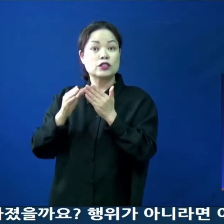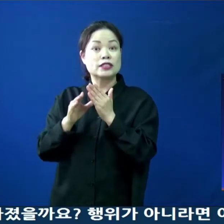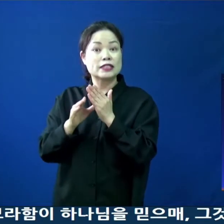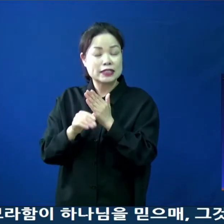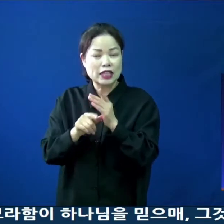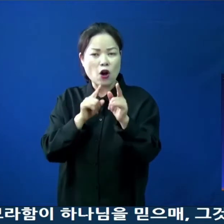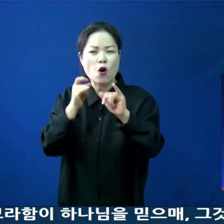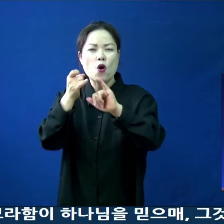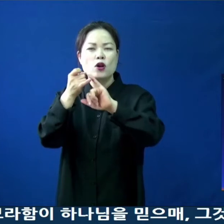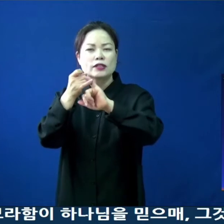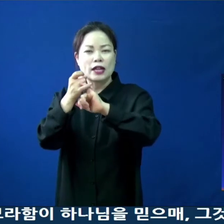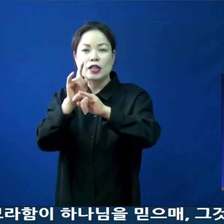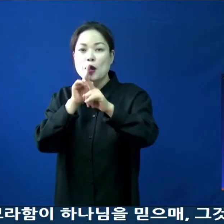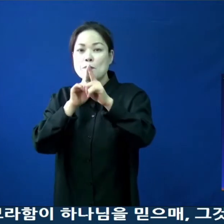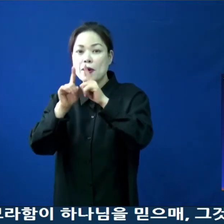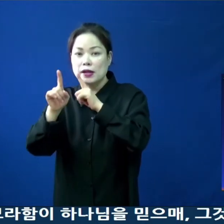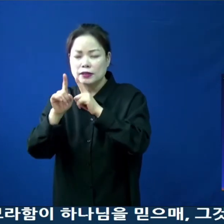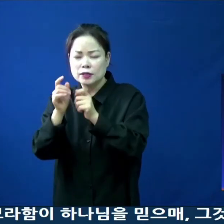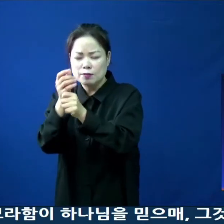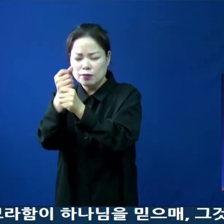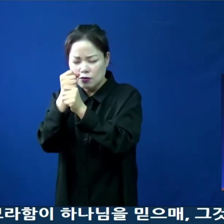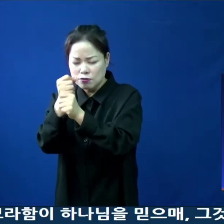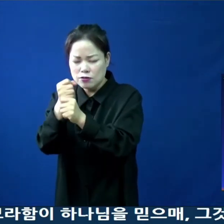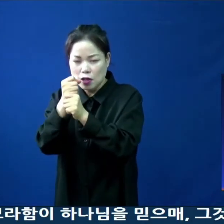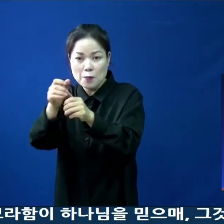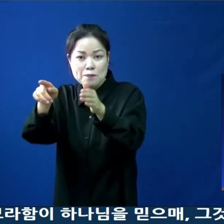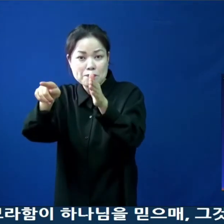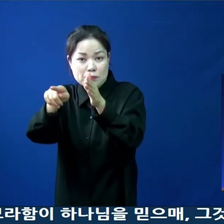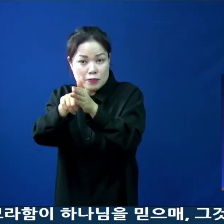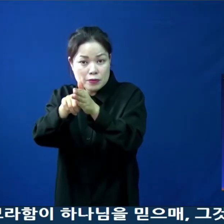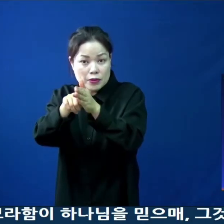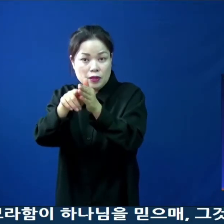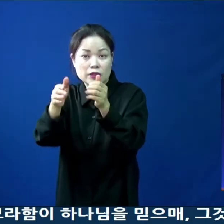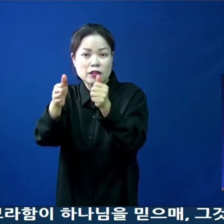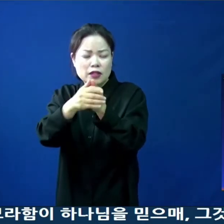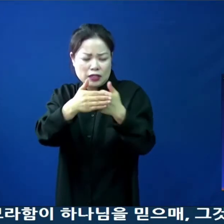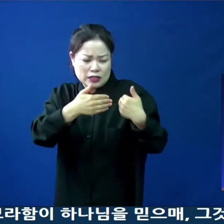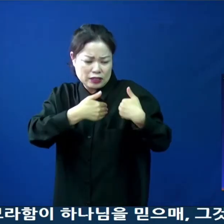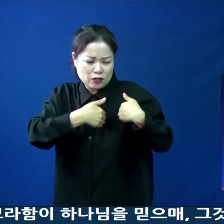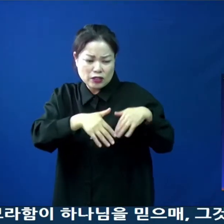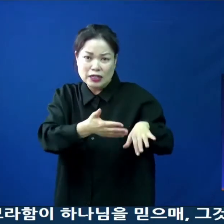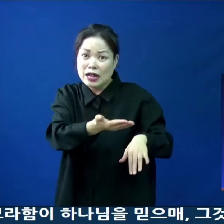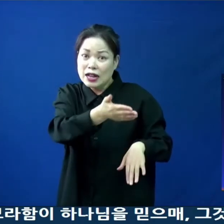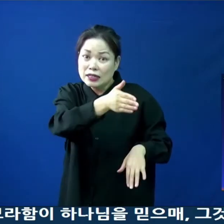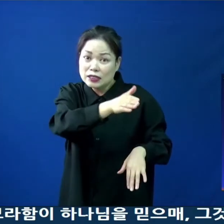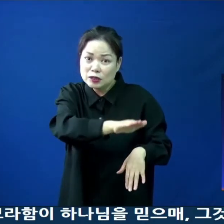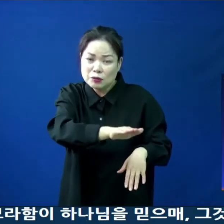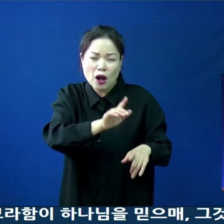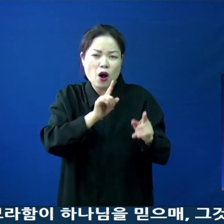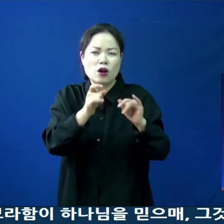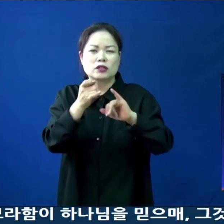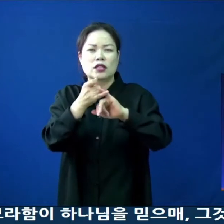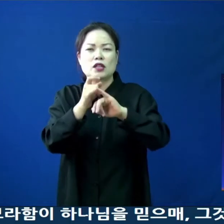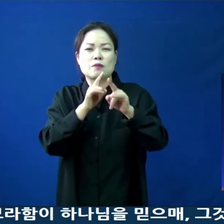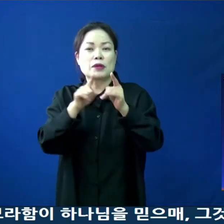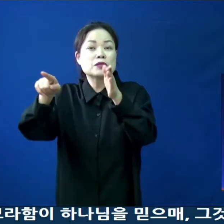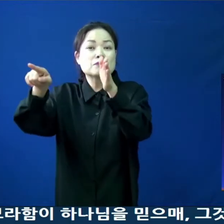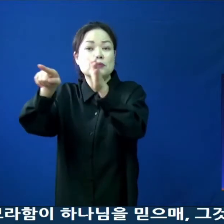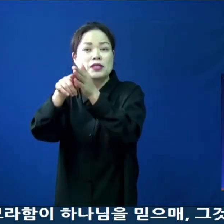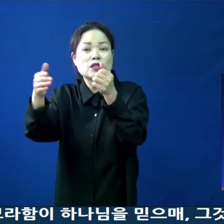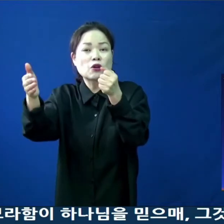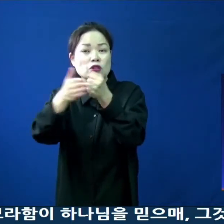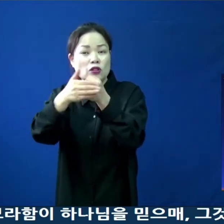그 언약의 말씀을 붙잡고 믿었더니, 연약하지만 그 언약의 말씀을